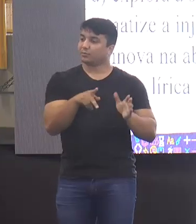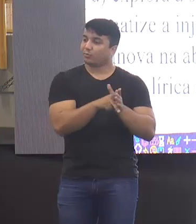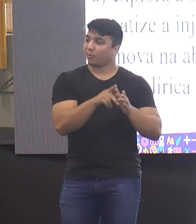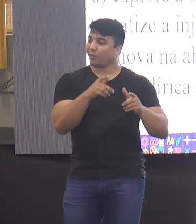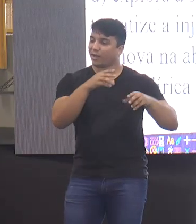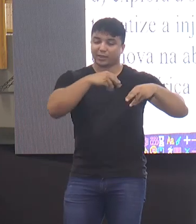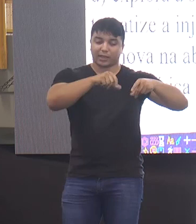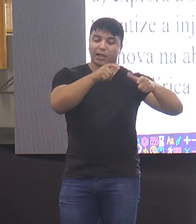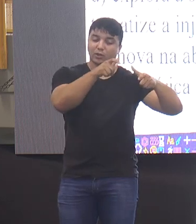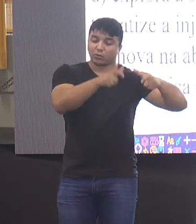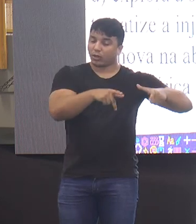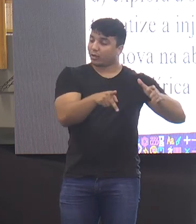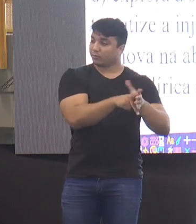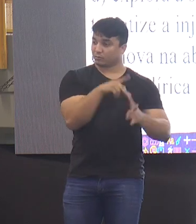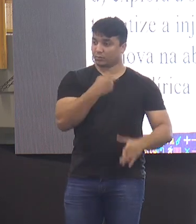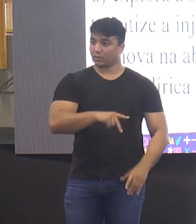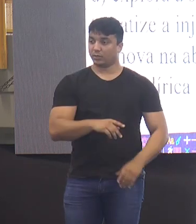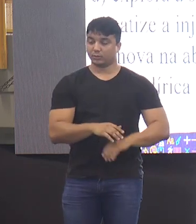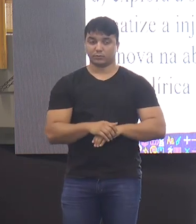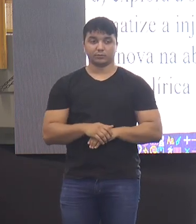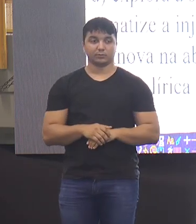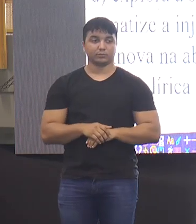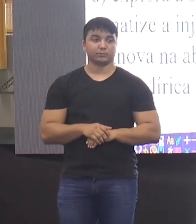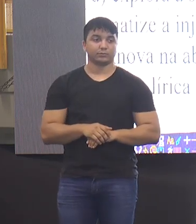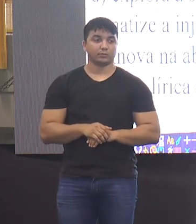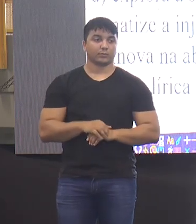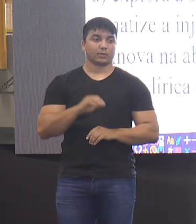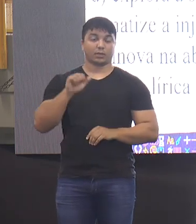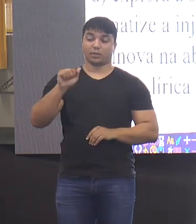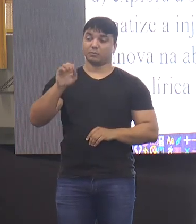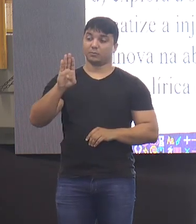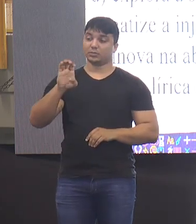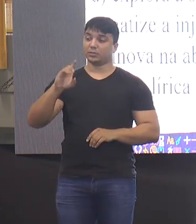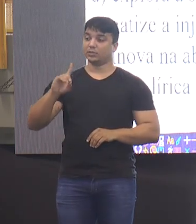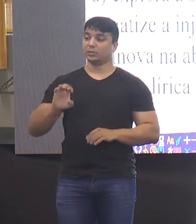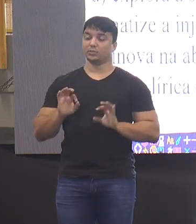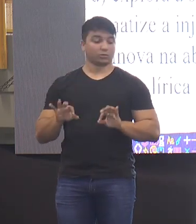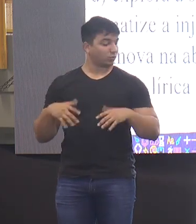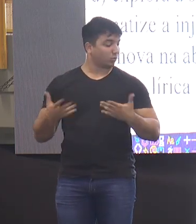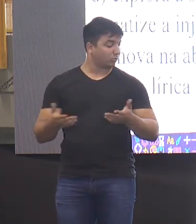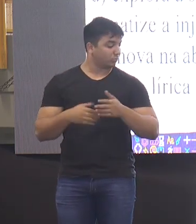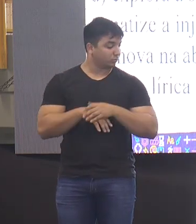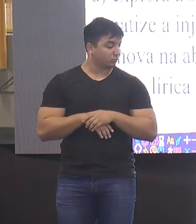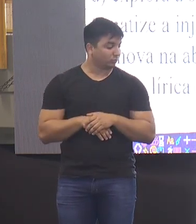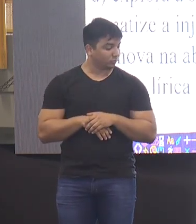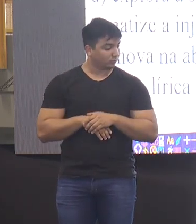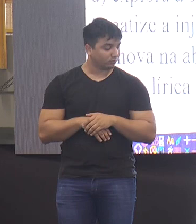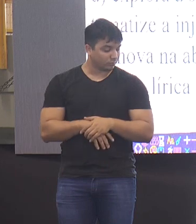terra-pátria. Questão difícil. O que a gente marcaria?